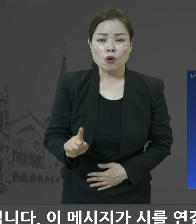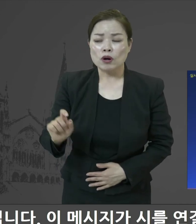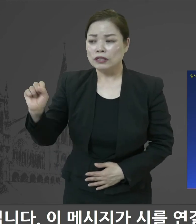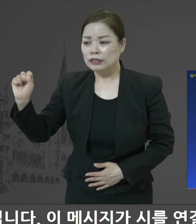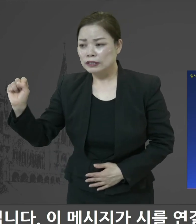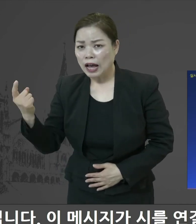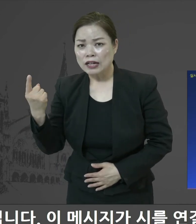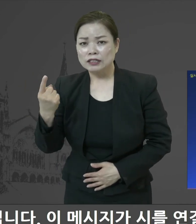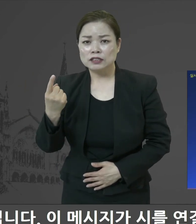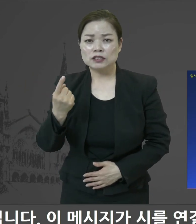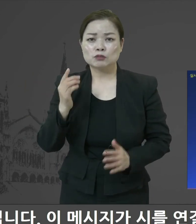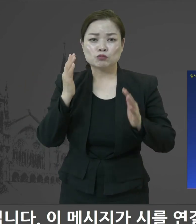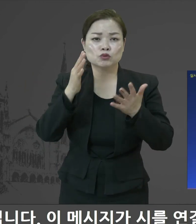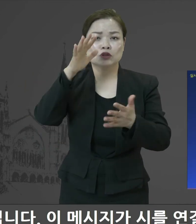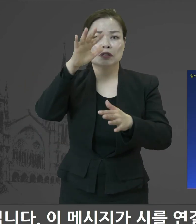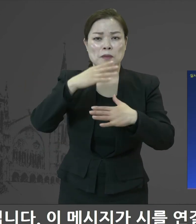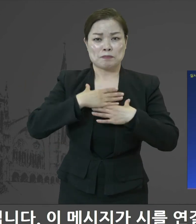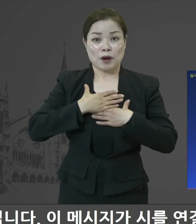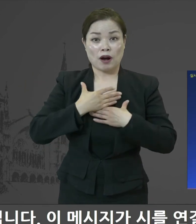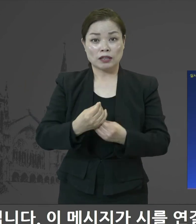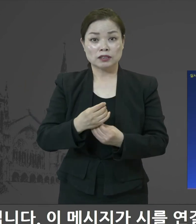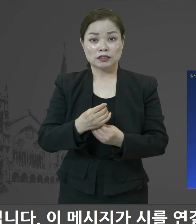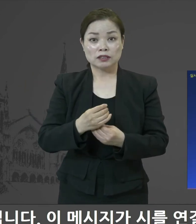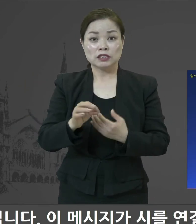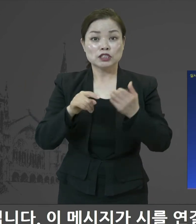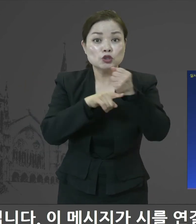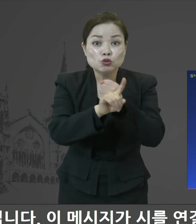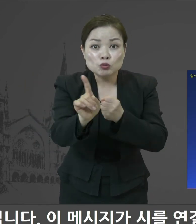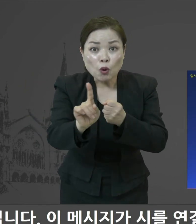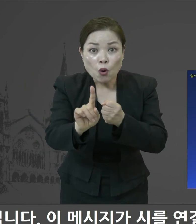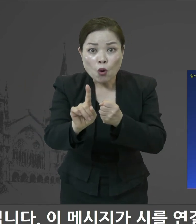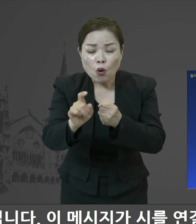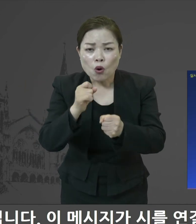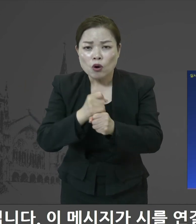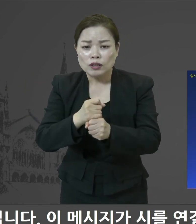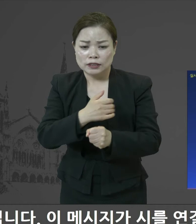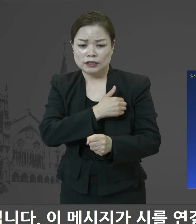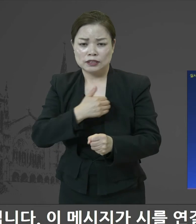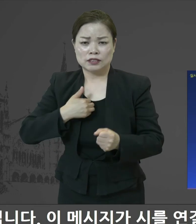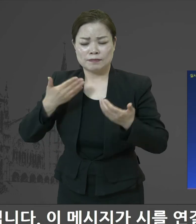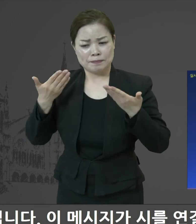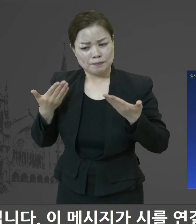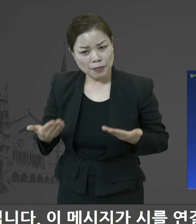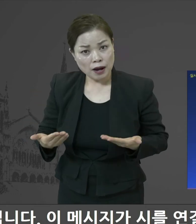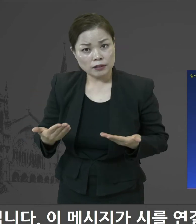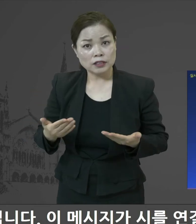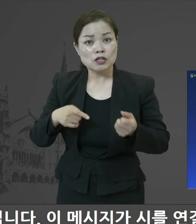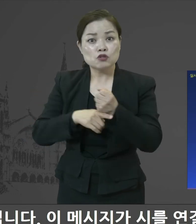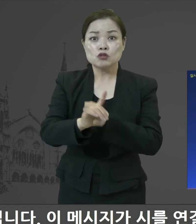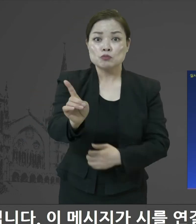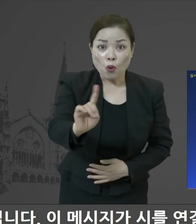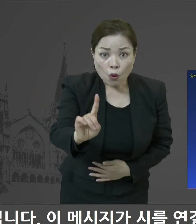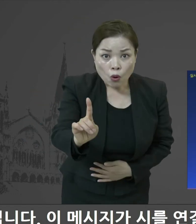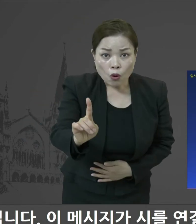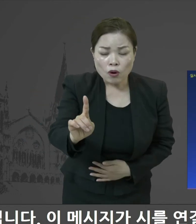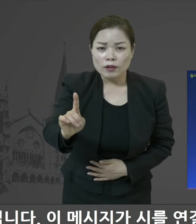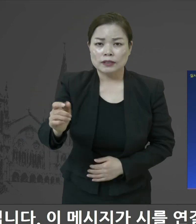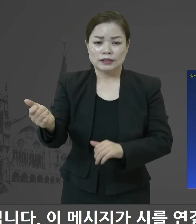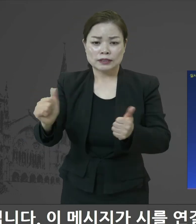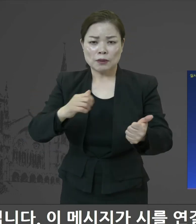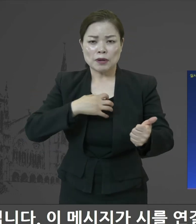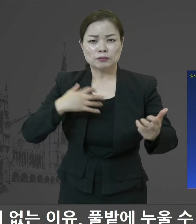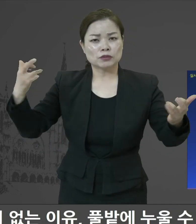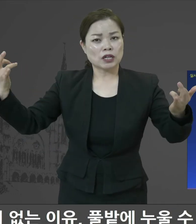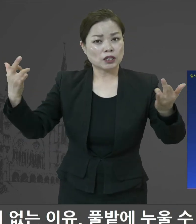다윗이 푸른 풀밭에 누울 수 있는 이유가 무엇일까요? 다윗이 쉴만한 물가에서 여유로이 물을 마실 수 있는 이유가 무엇일까요? 사망의